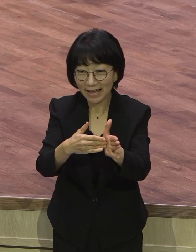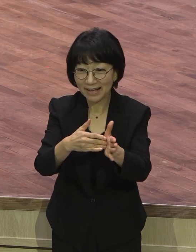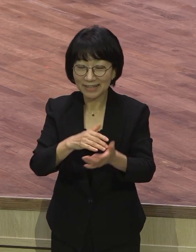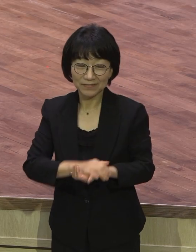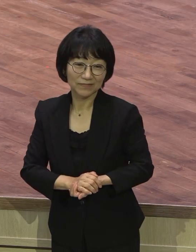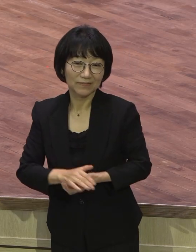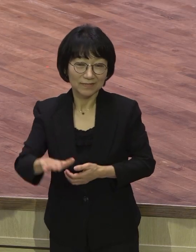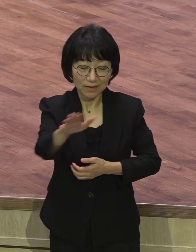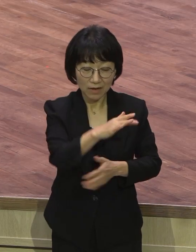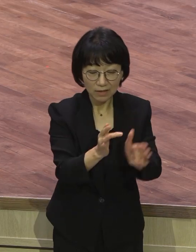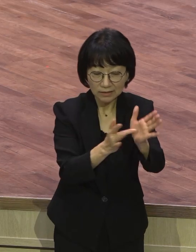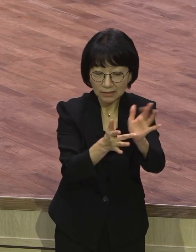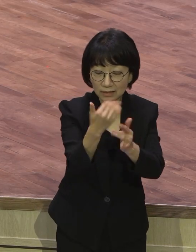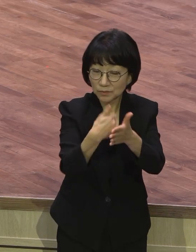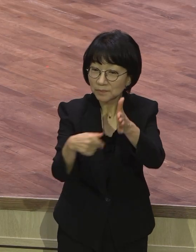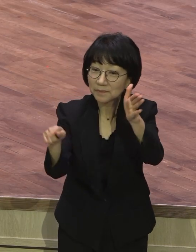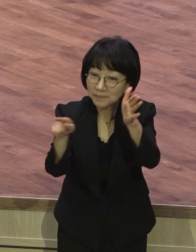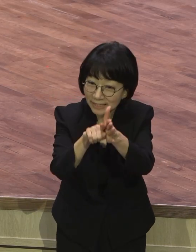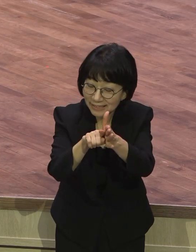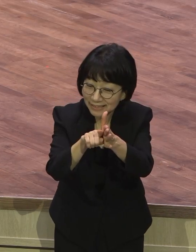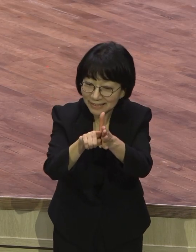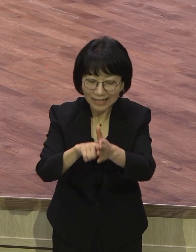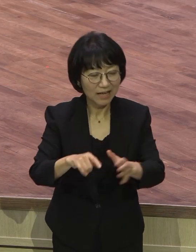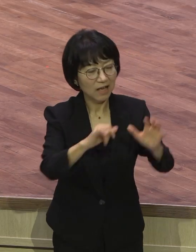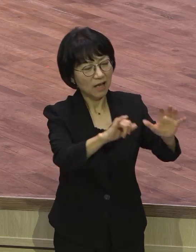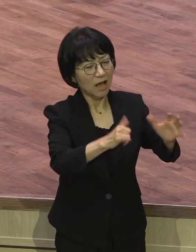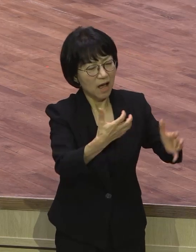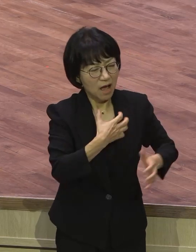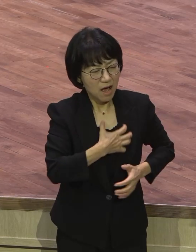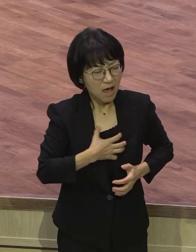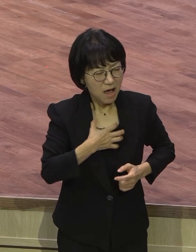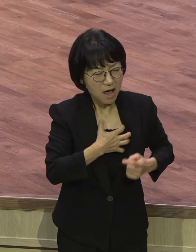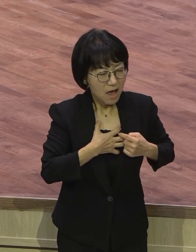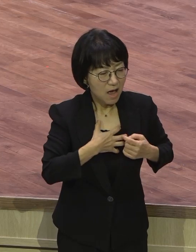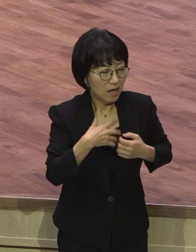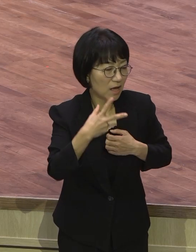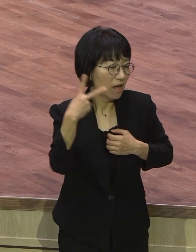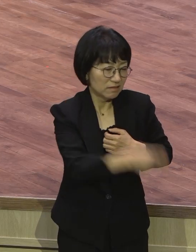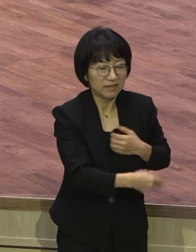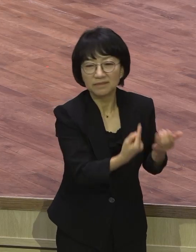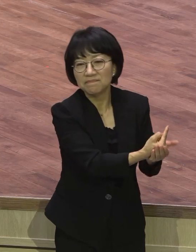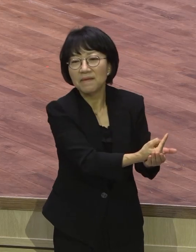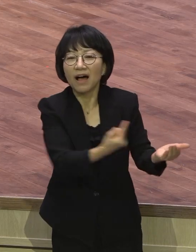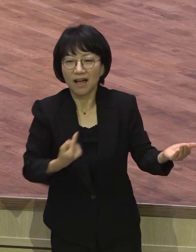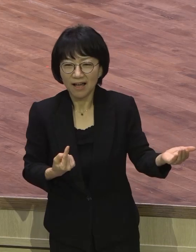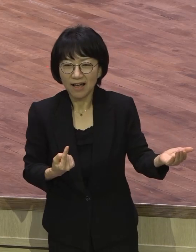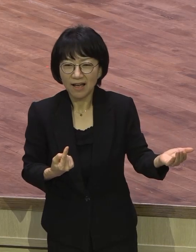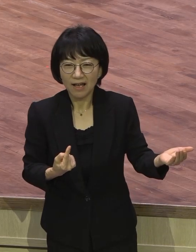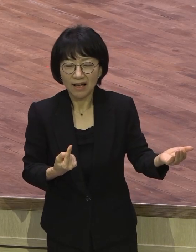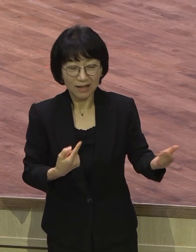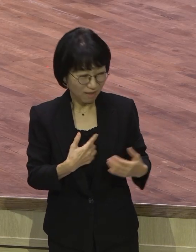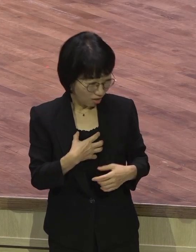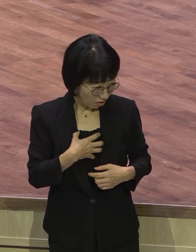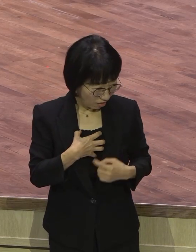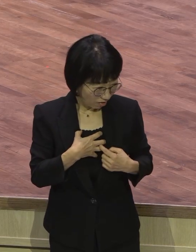믿음은요. 세상에 모든 염려, 걱정 빠져나와야 돼요. 불신자들이 하는 거예요.